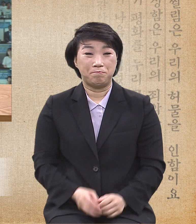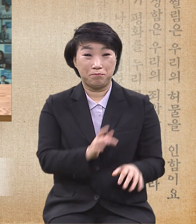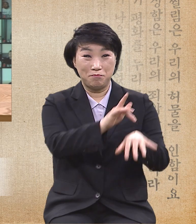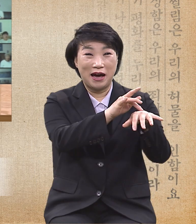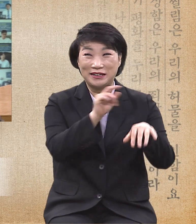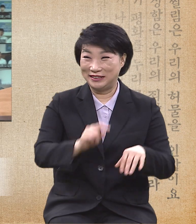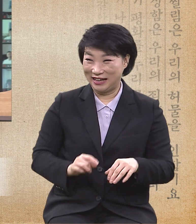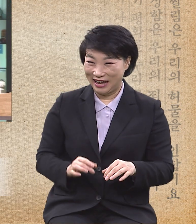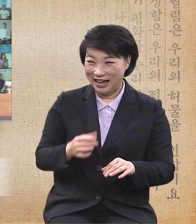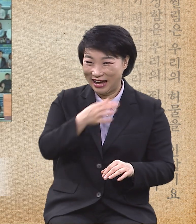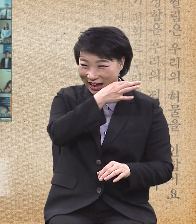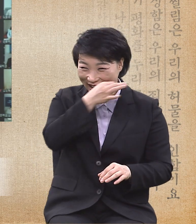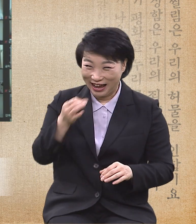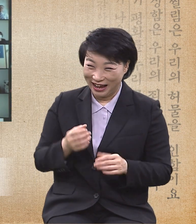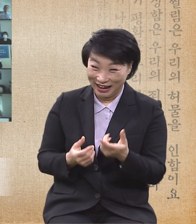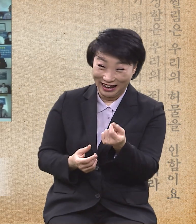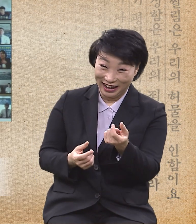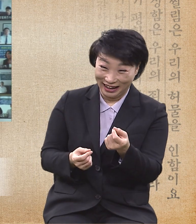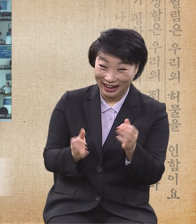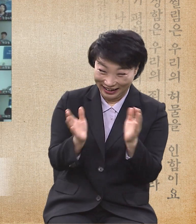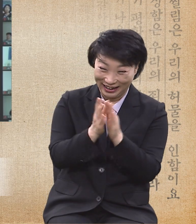마귀는 박수 칠 겁니다. 맞다.